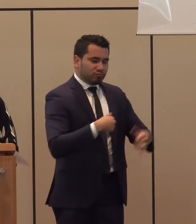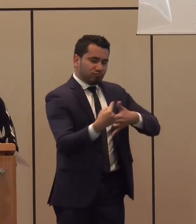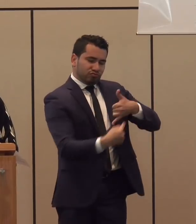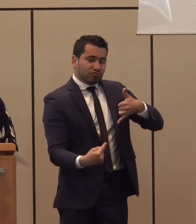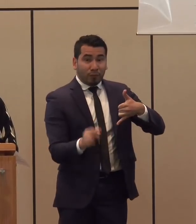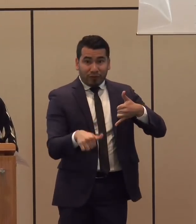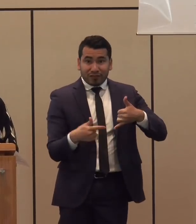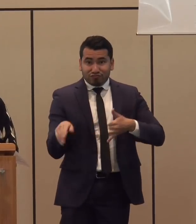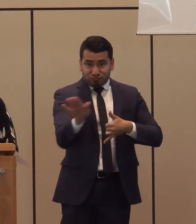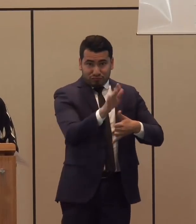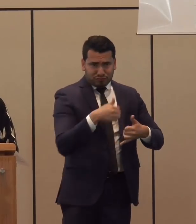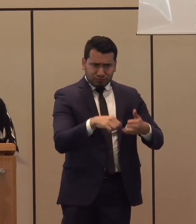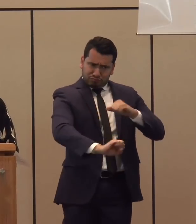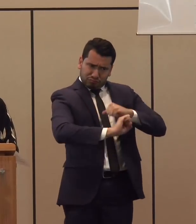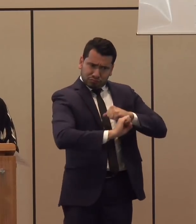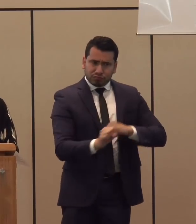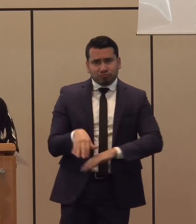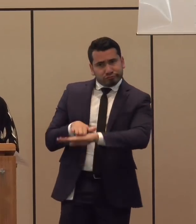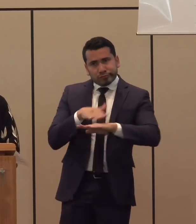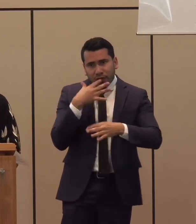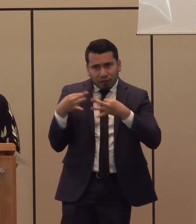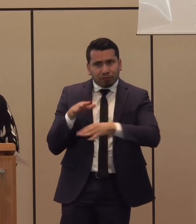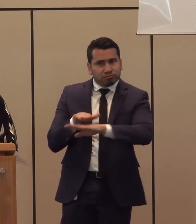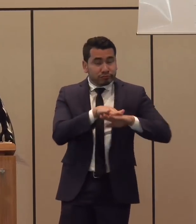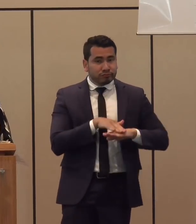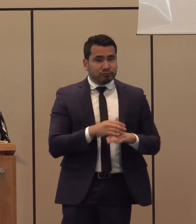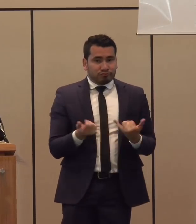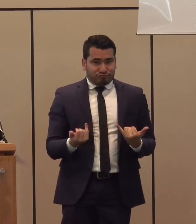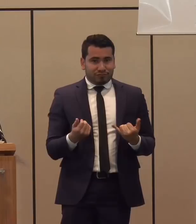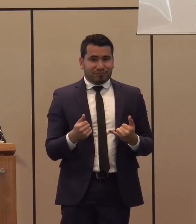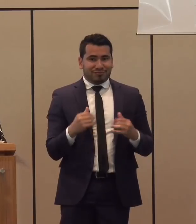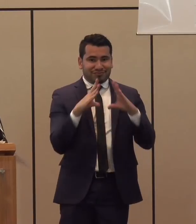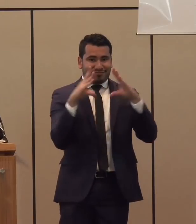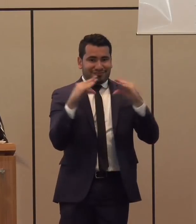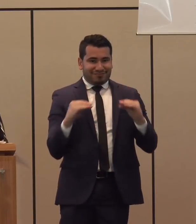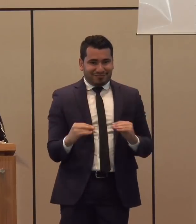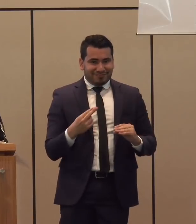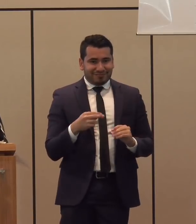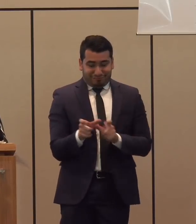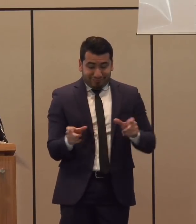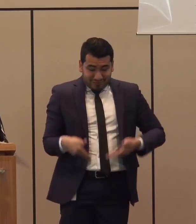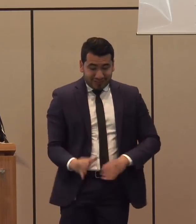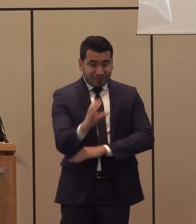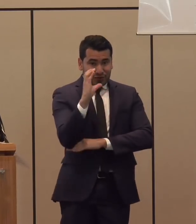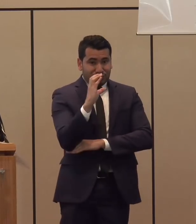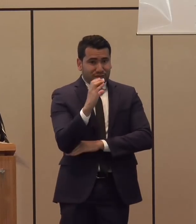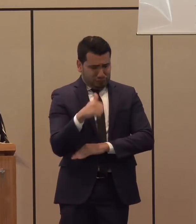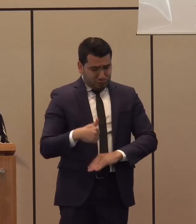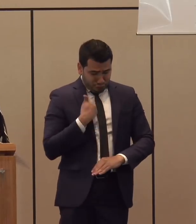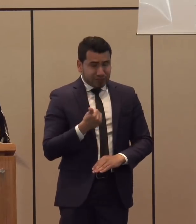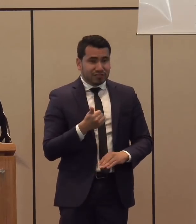y es que los colombianos salgamos en esta en estas navidades en esta navidad a conocer colombia